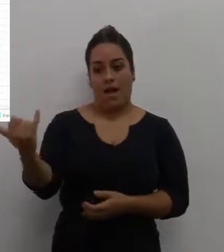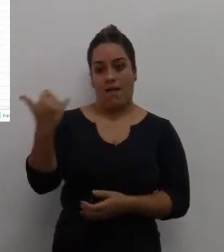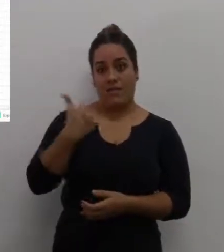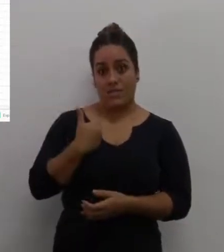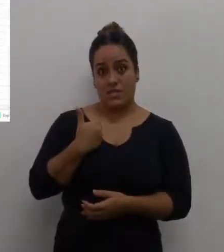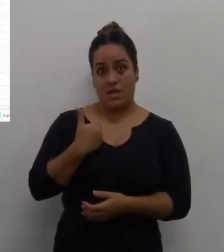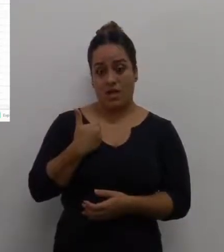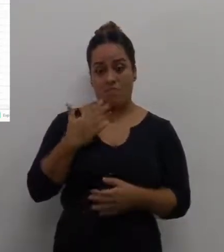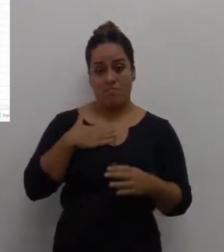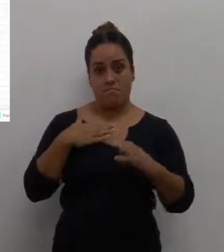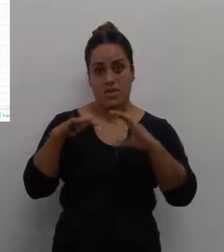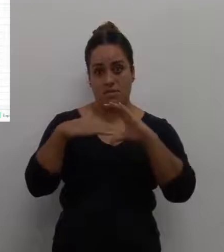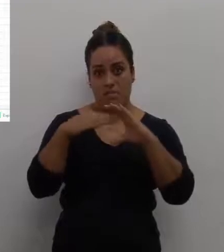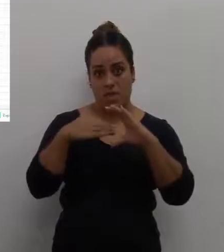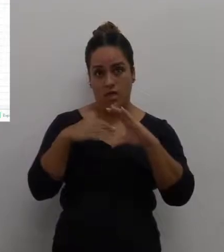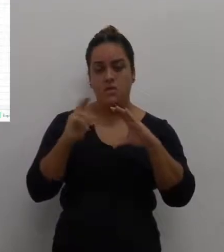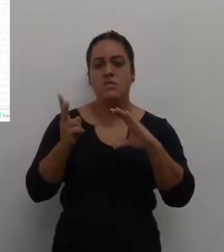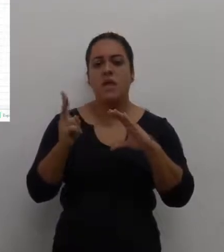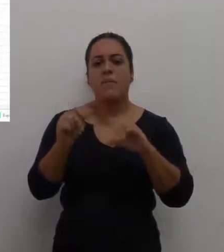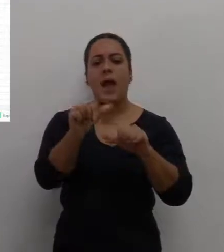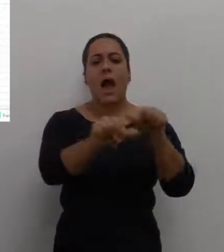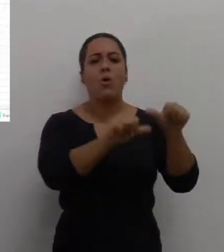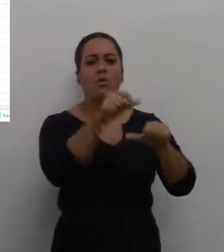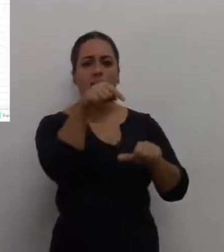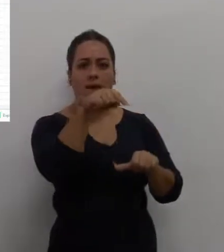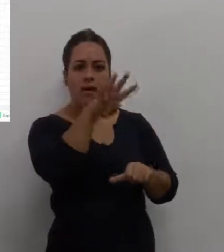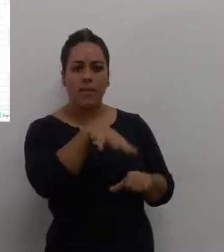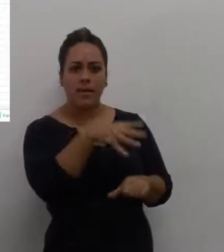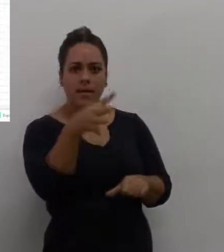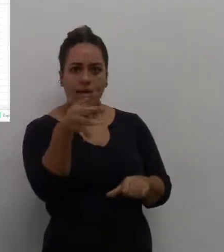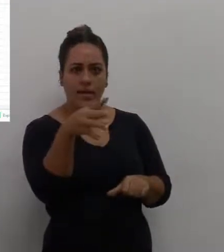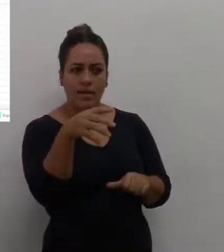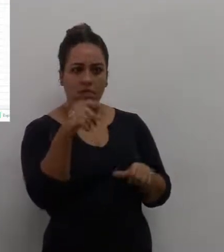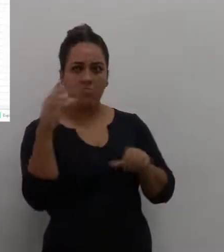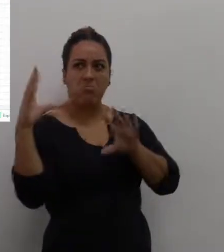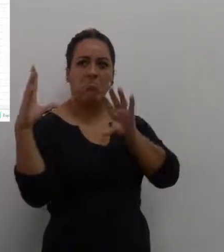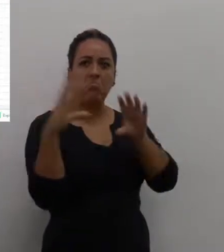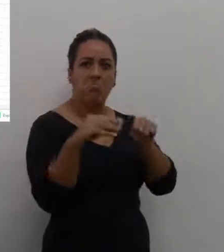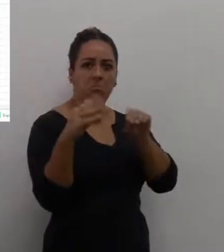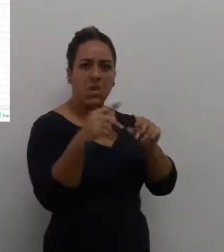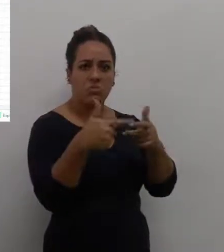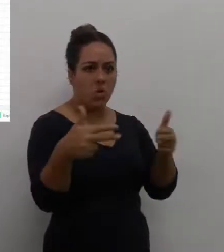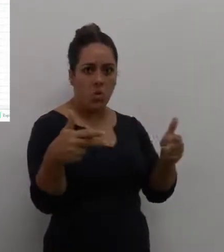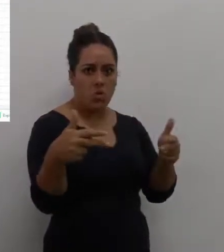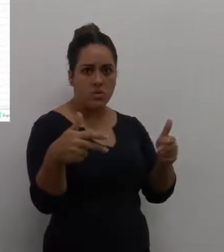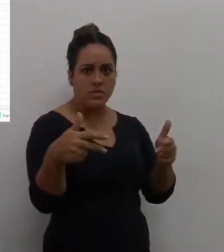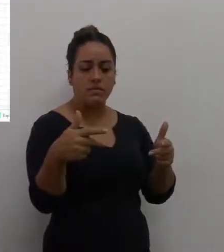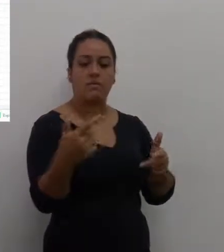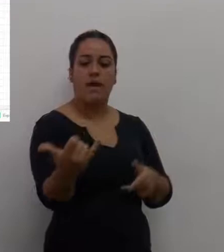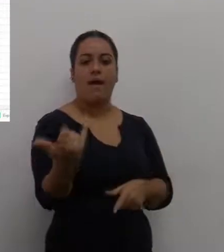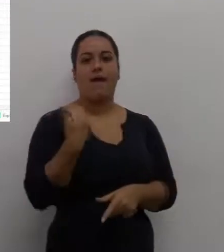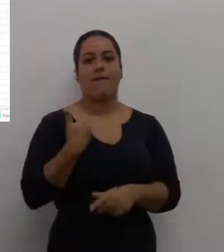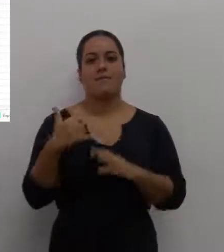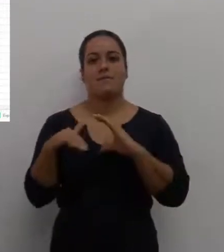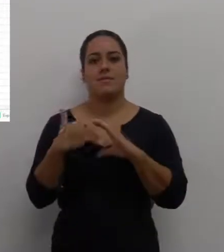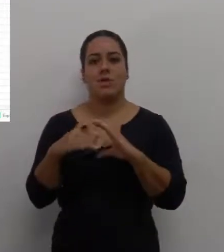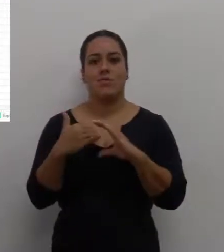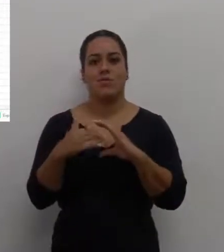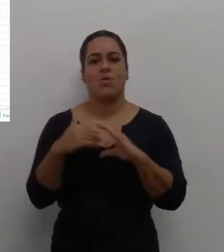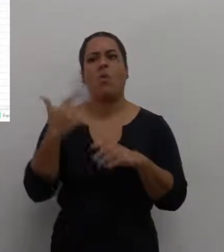notificar-me no meu e-mail quando alterações foram feitas na planilha. Que qualquer alteração feita na planilha para